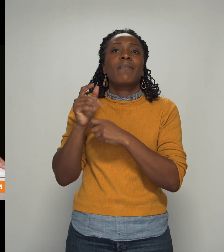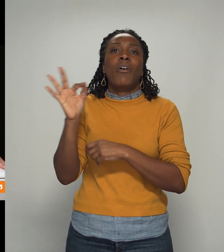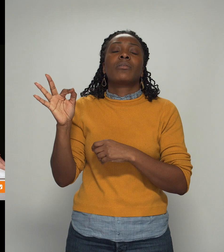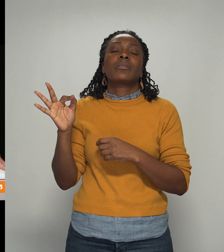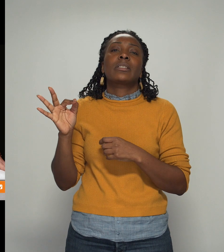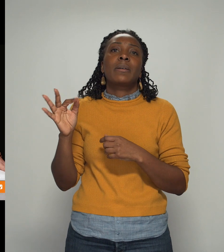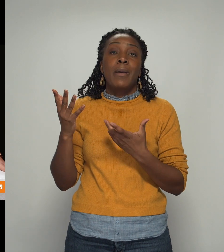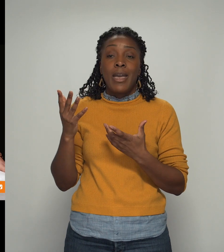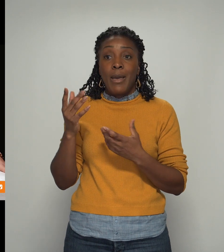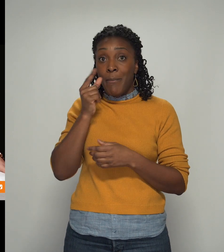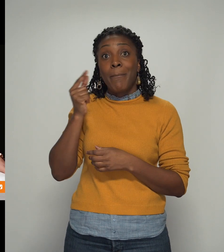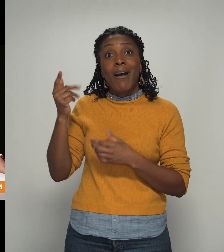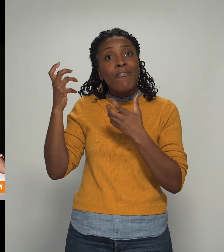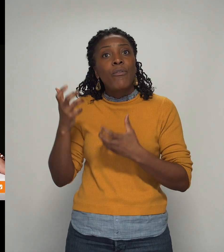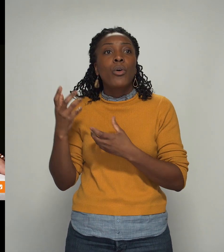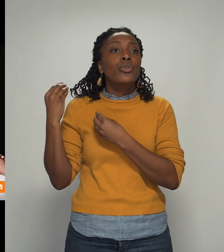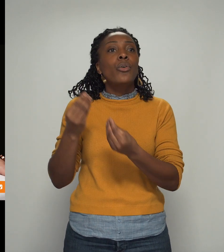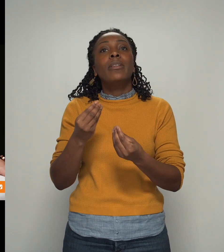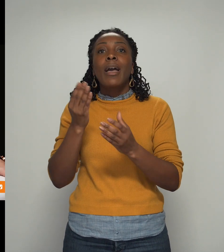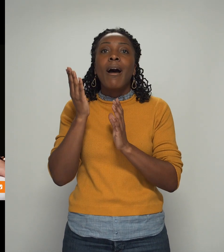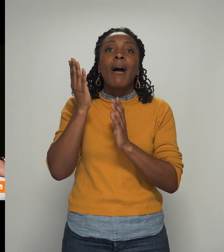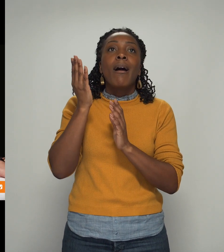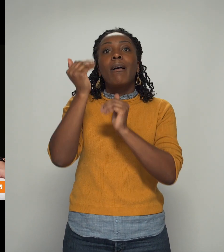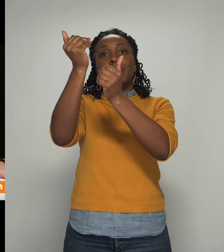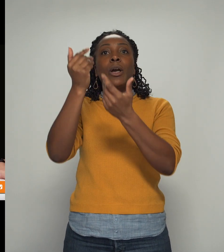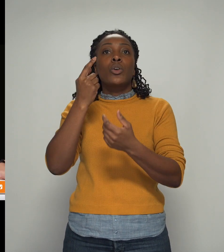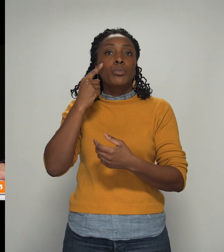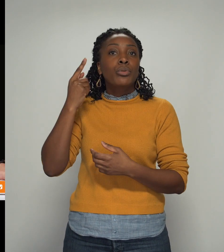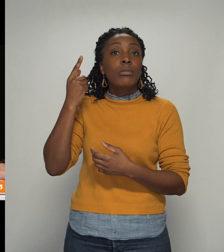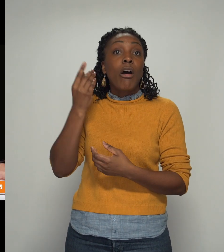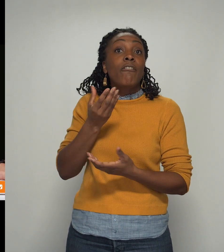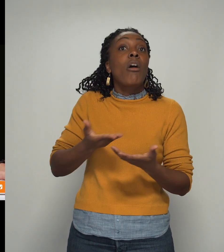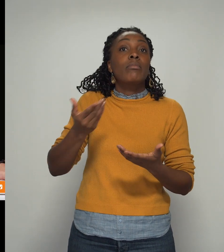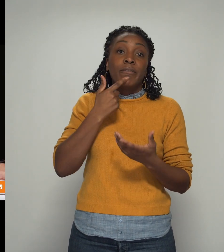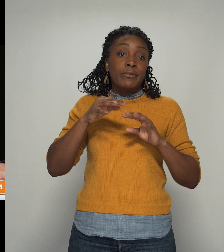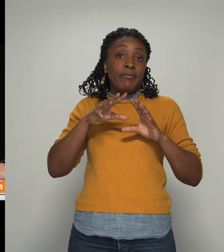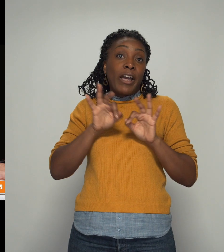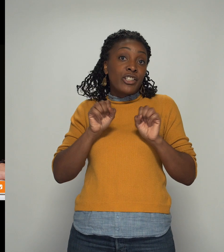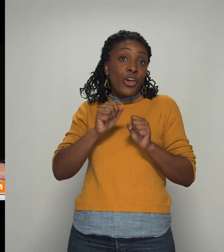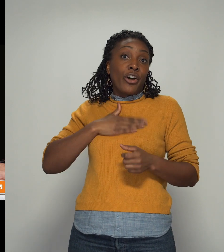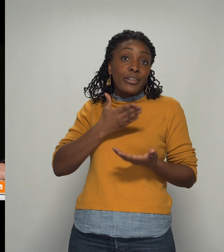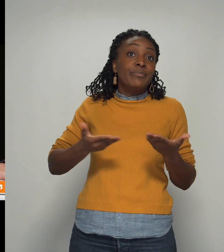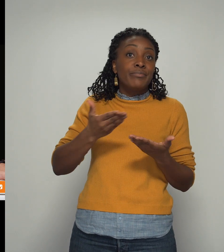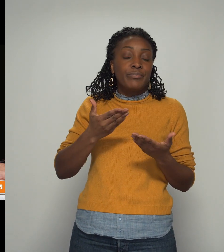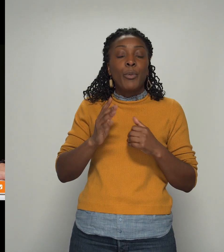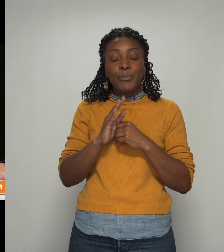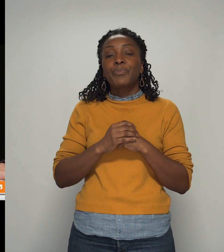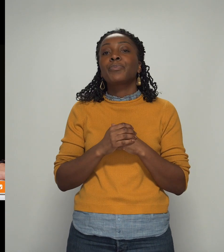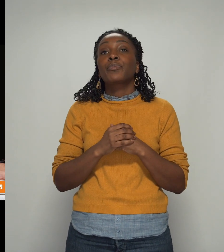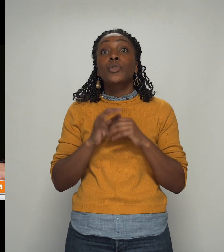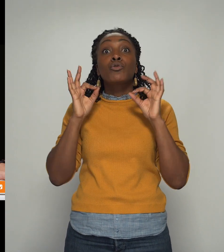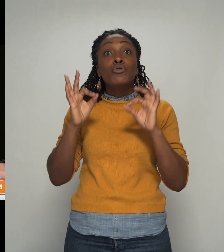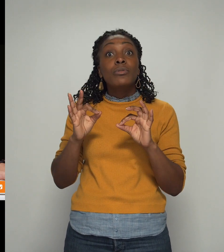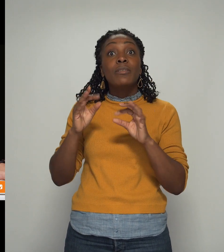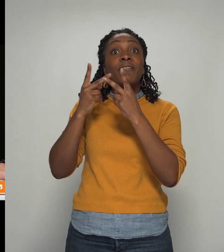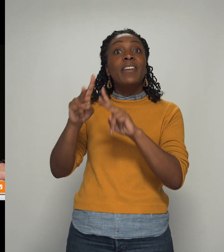Mais néanmoins, il est tiraillé, il veut donner un avenir et de l'espérance à ses enfants. Du coup, il y a une opportunité qui se présente sur